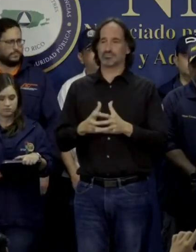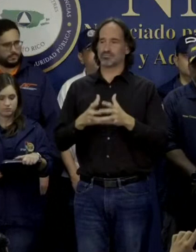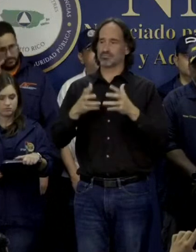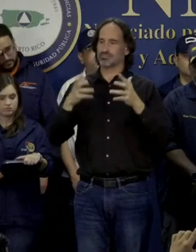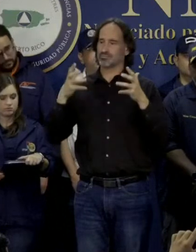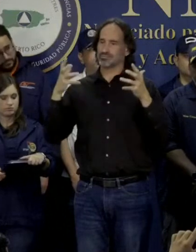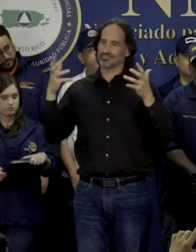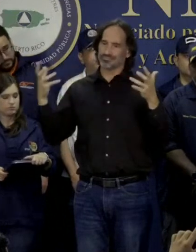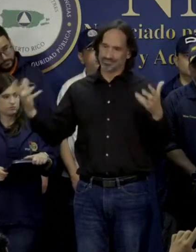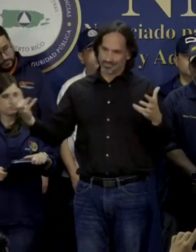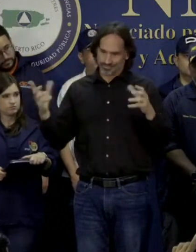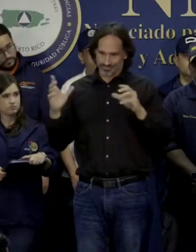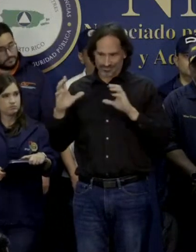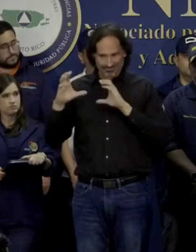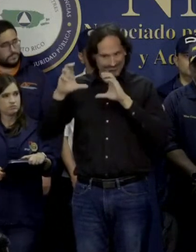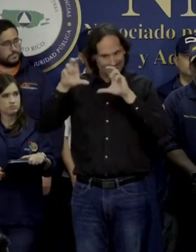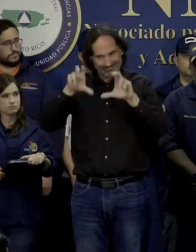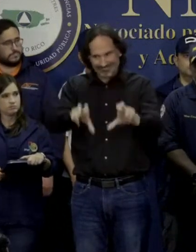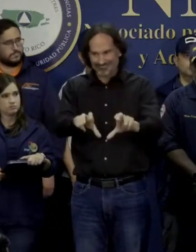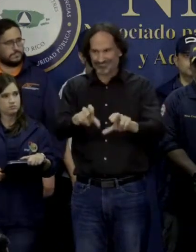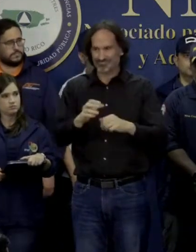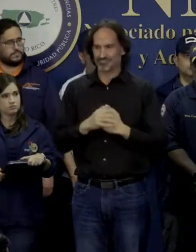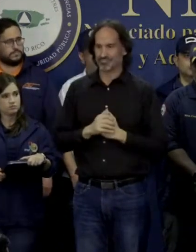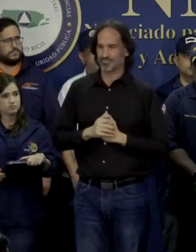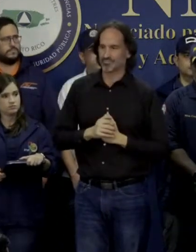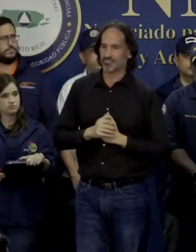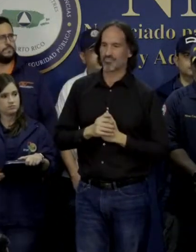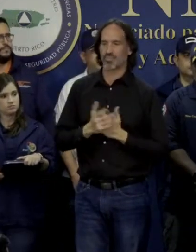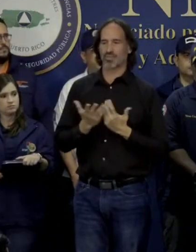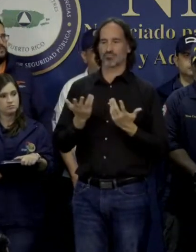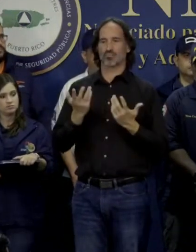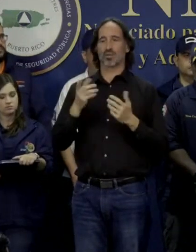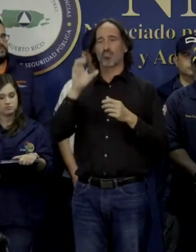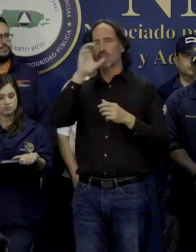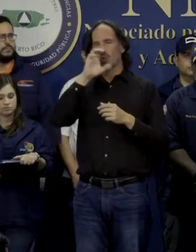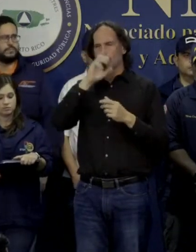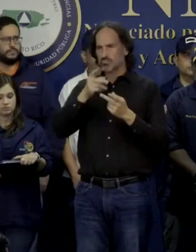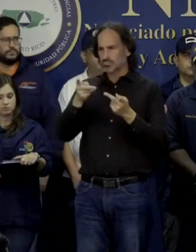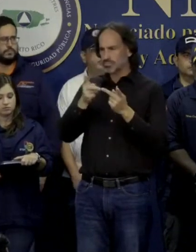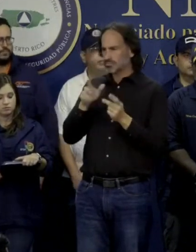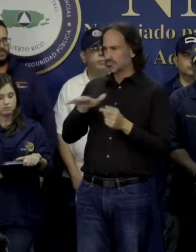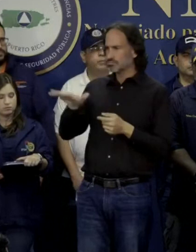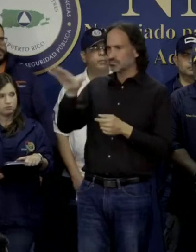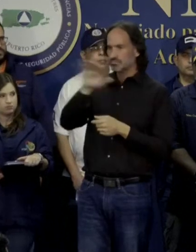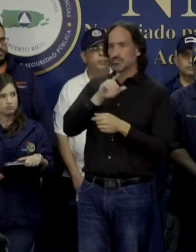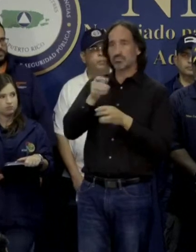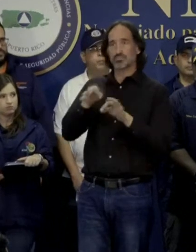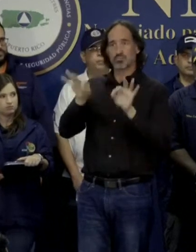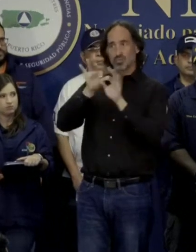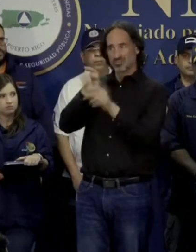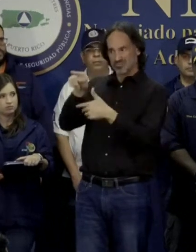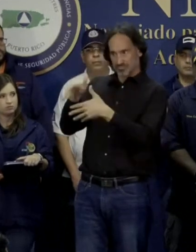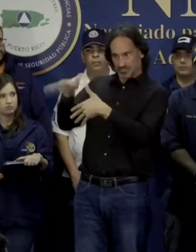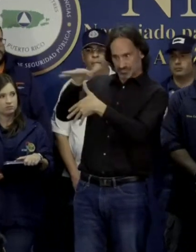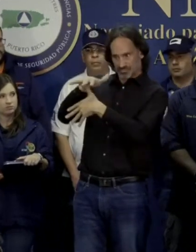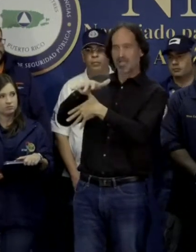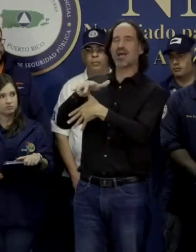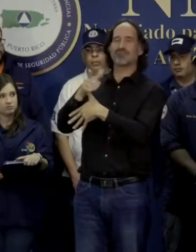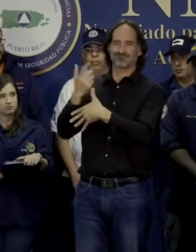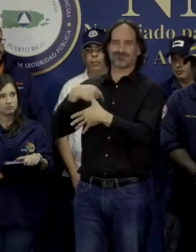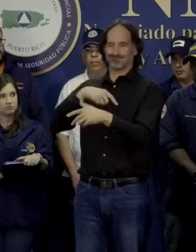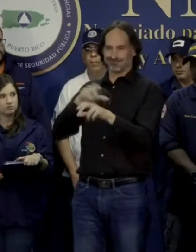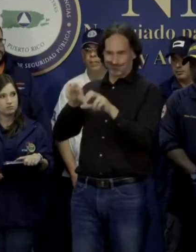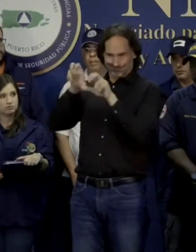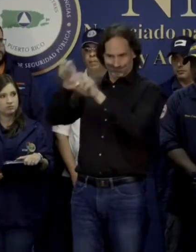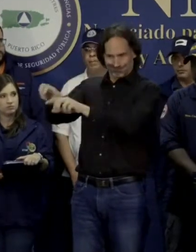viene siendo sus cell sites principales, y han hecho una inversión en generadores y están supuestos a correr por varios días sin problema.